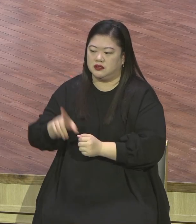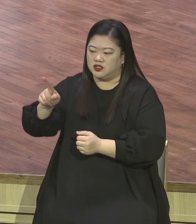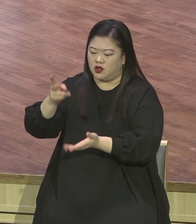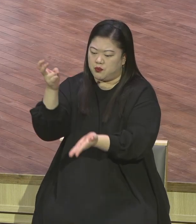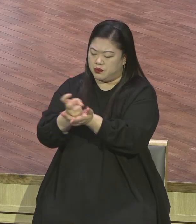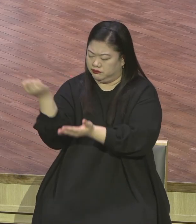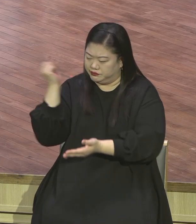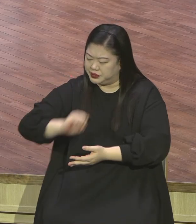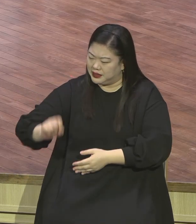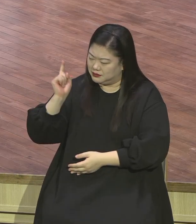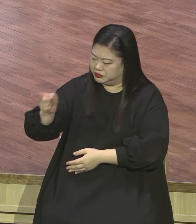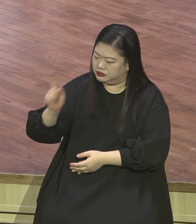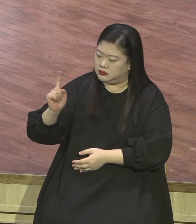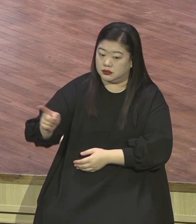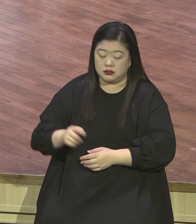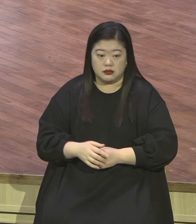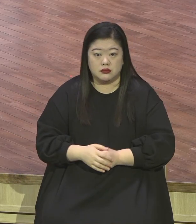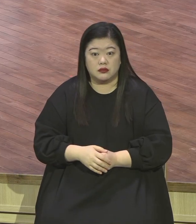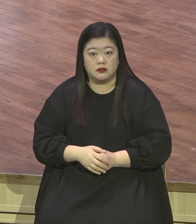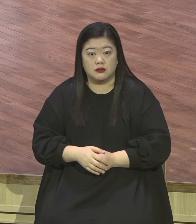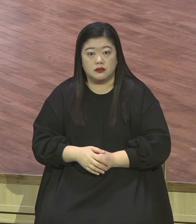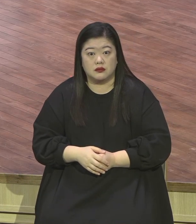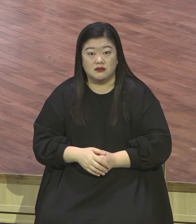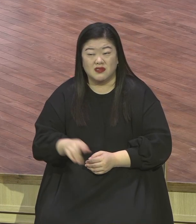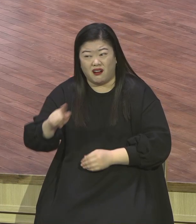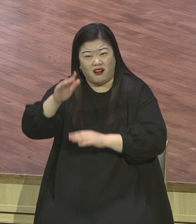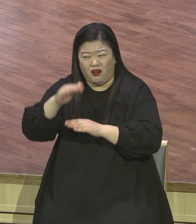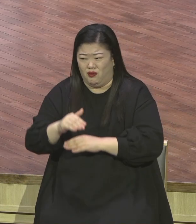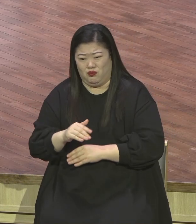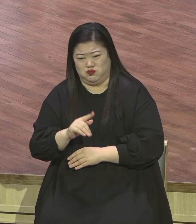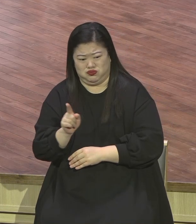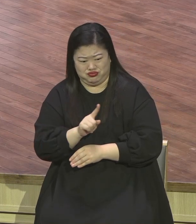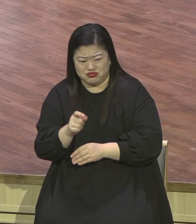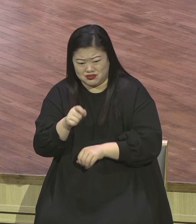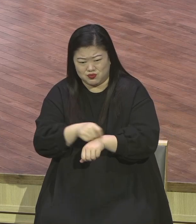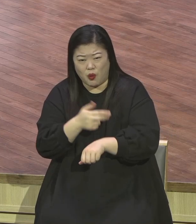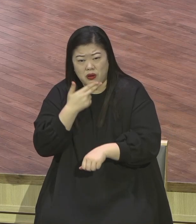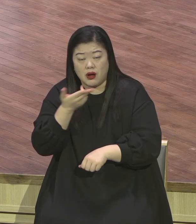지금도 유대인들은 이거 지키고 있어요.